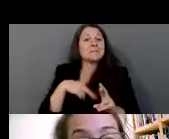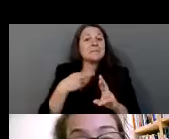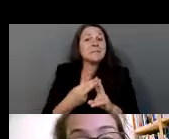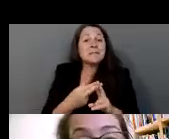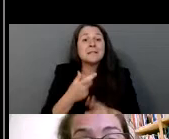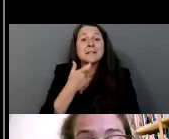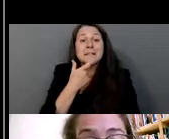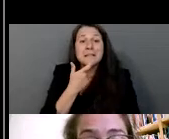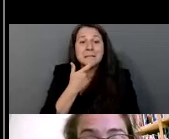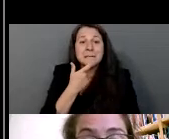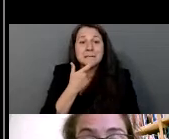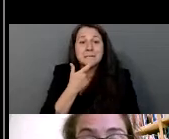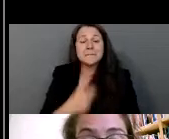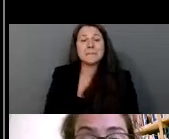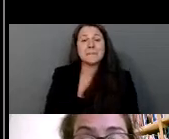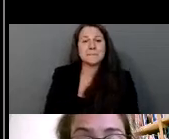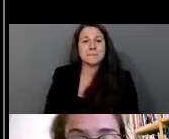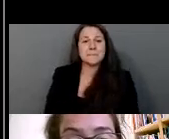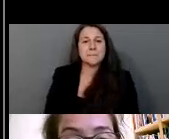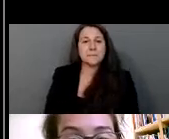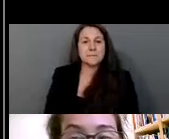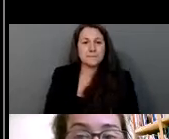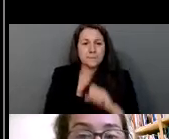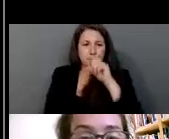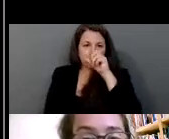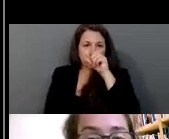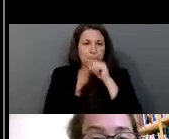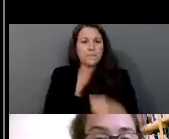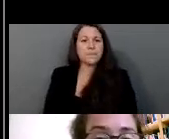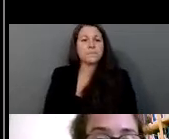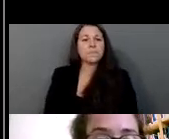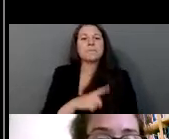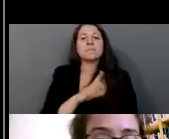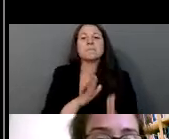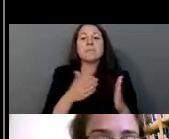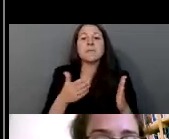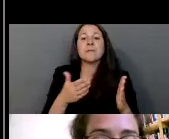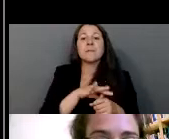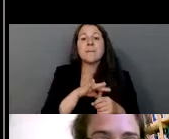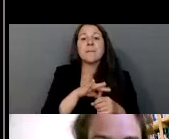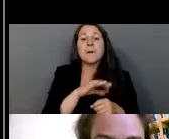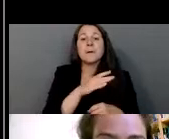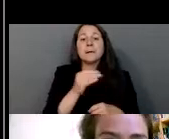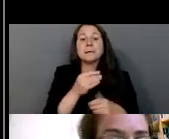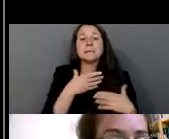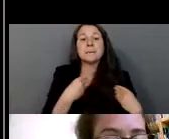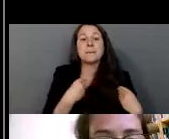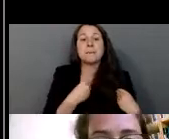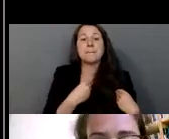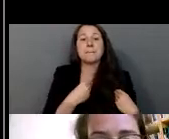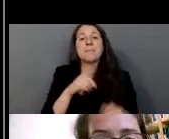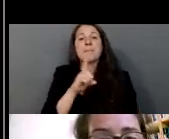part, considération sur la démocratie et ses fins » de David Robichaud et de Patrick Turmel, paru